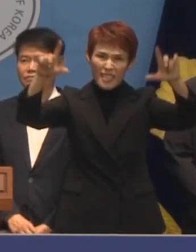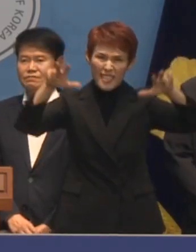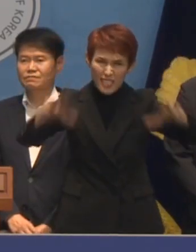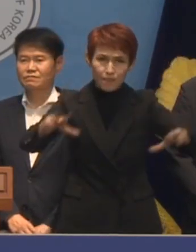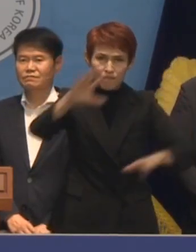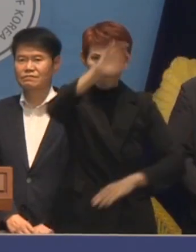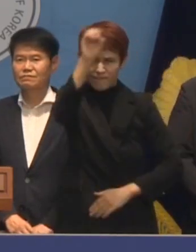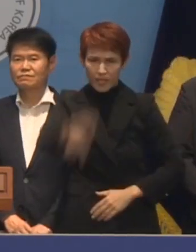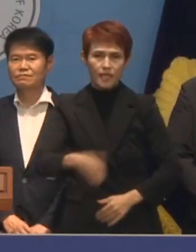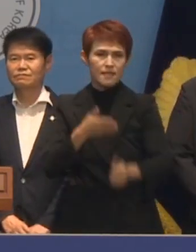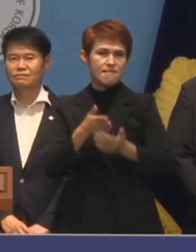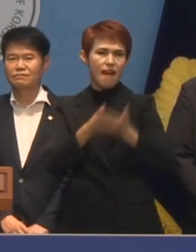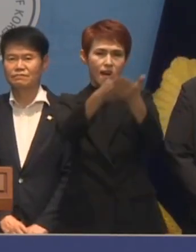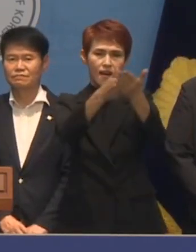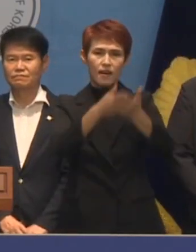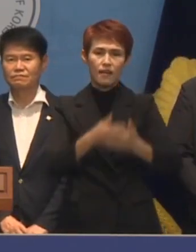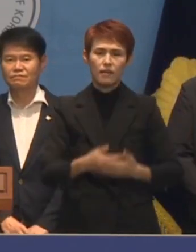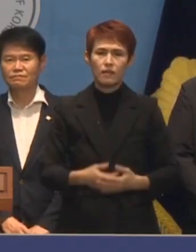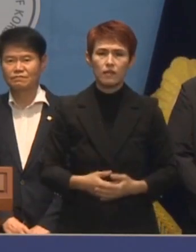당장 철거하라.